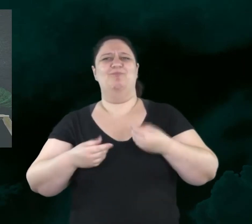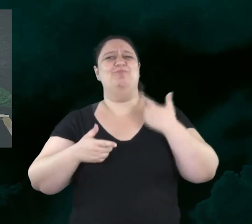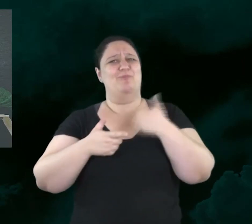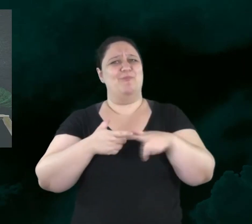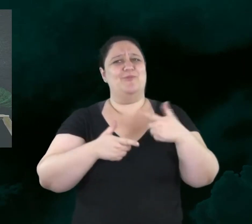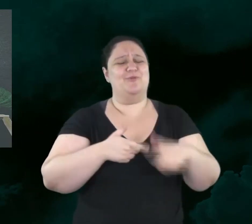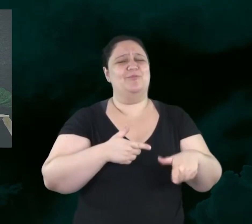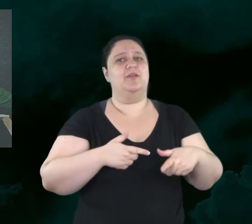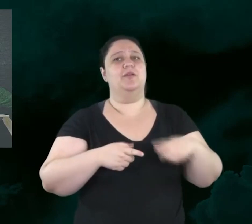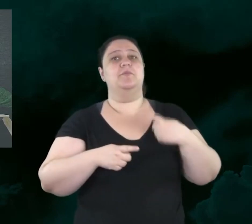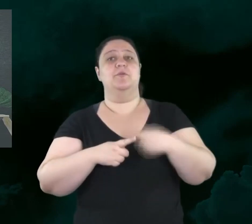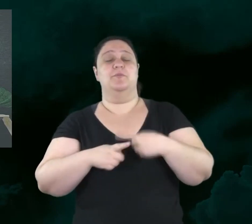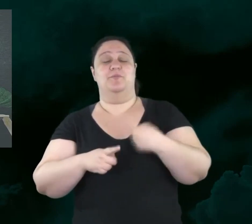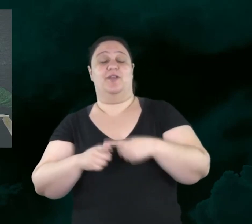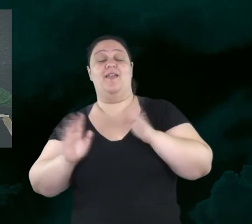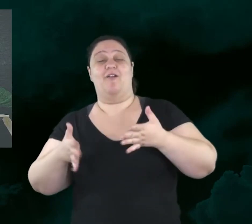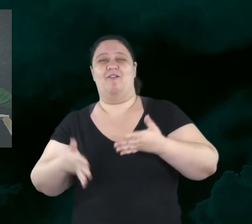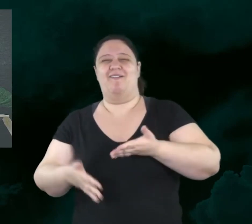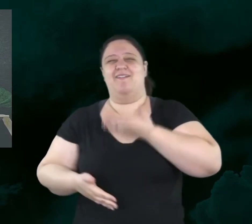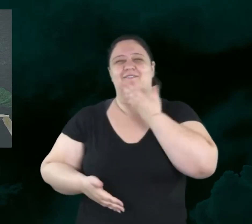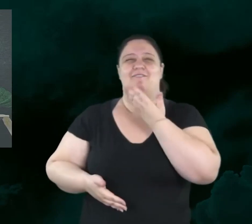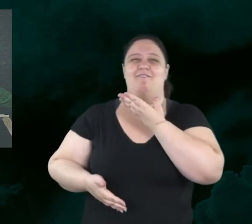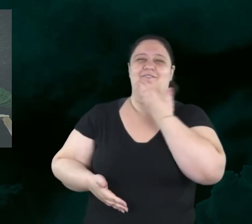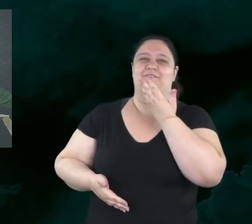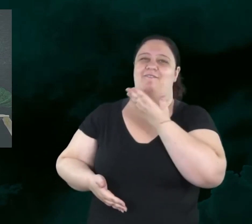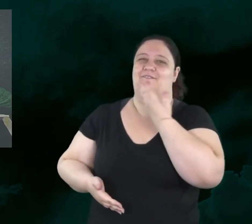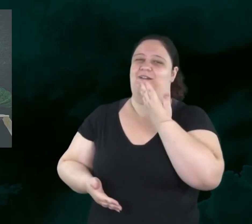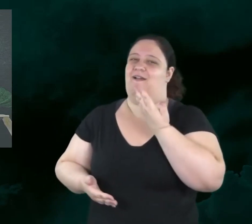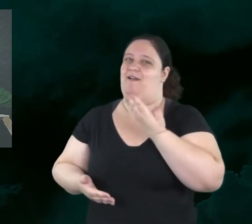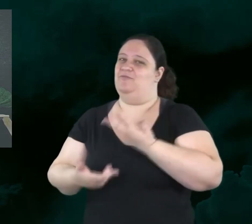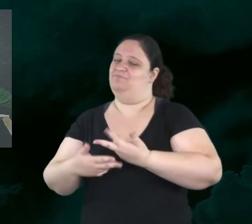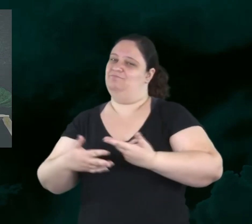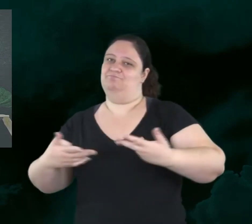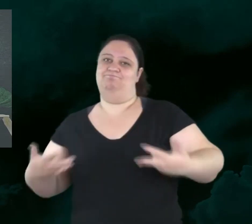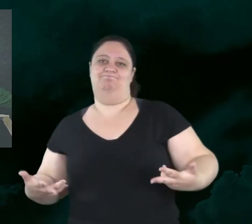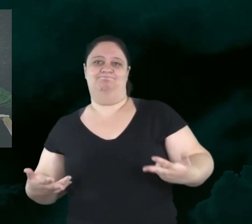trouxe-nos muitas facilidades. São ferramentas